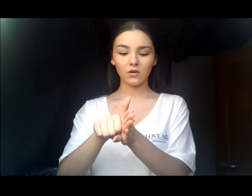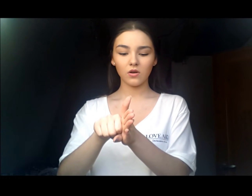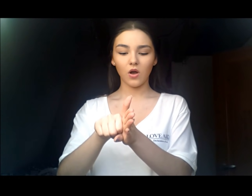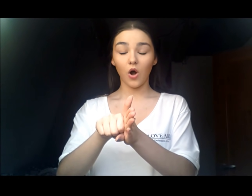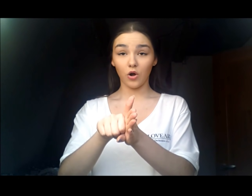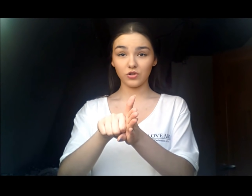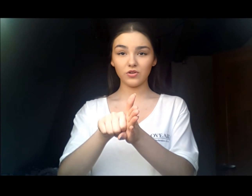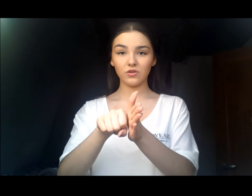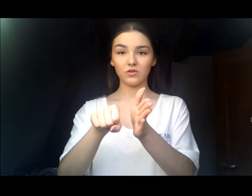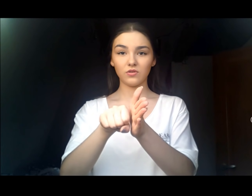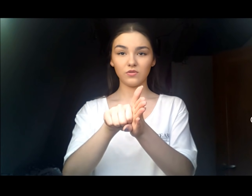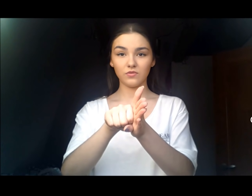Od.